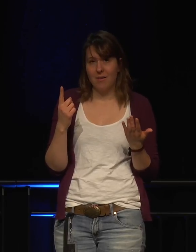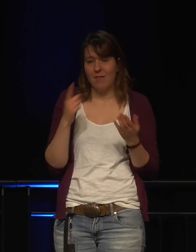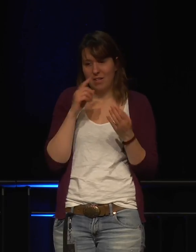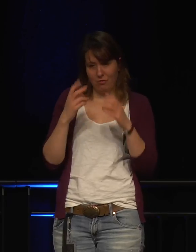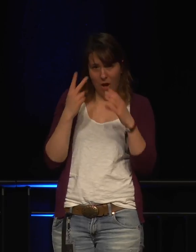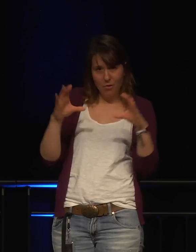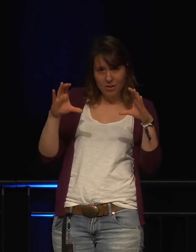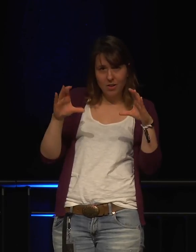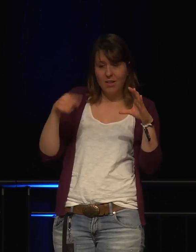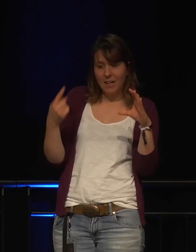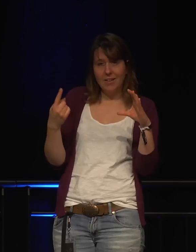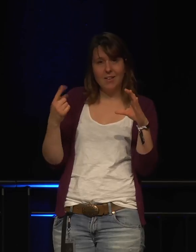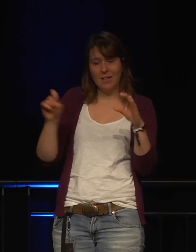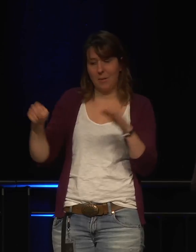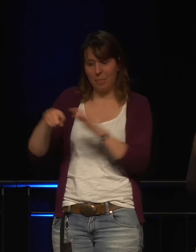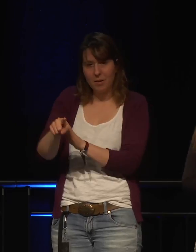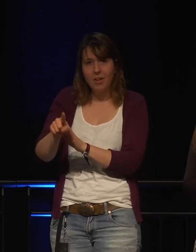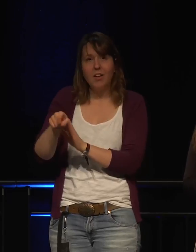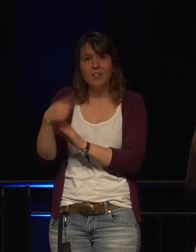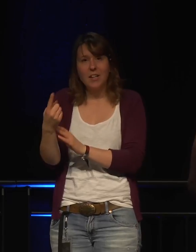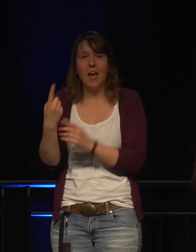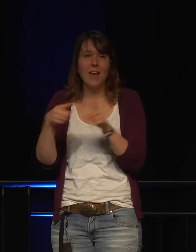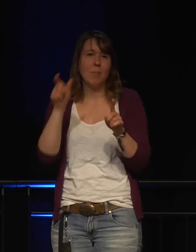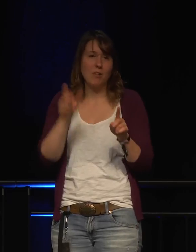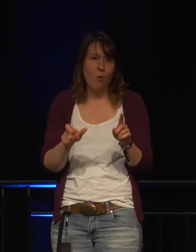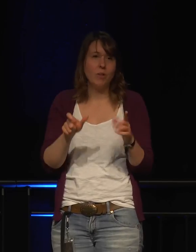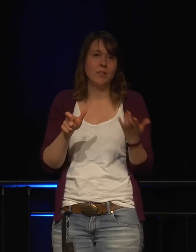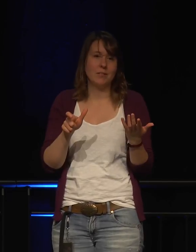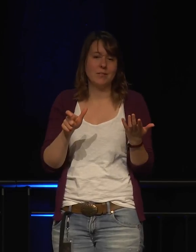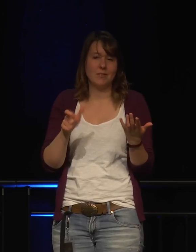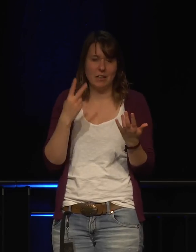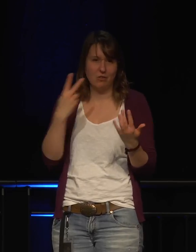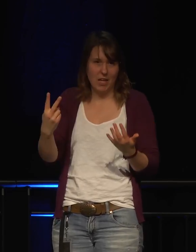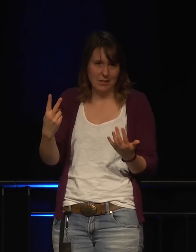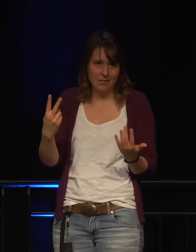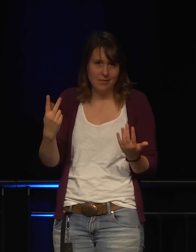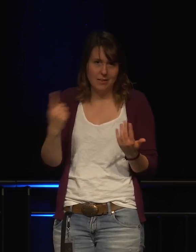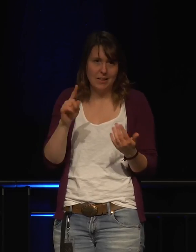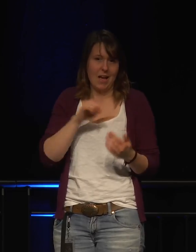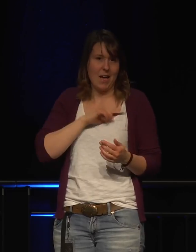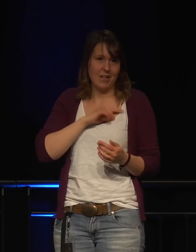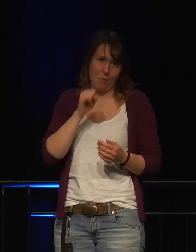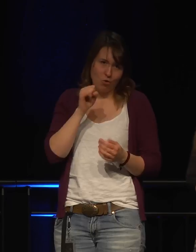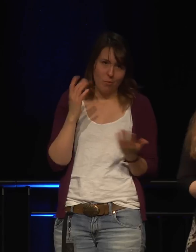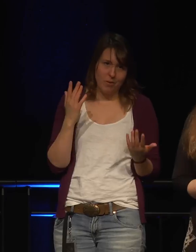ser hackeado de manera que la felación fuese de otra persona y no la tuya.